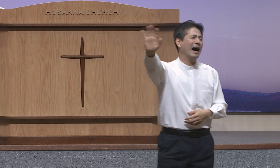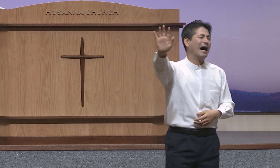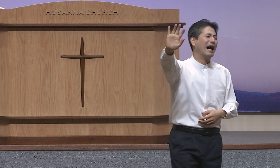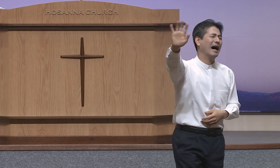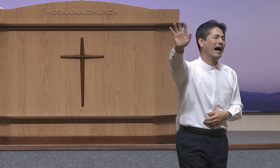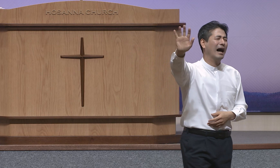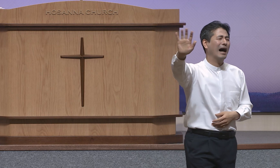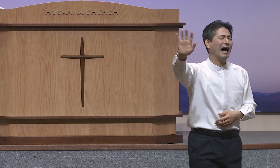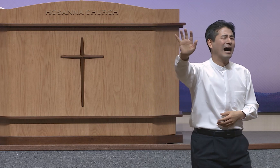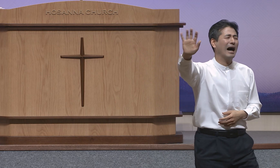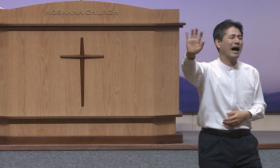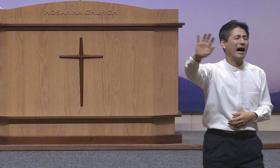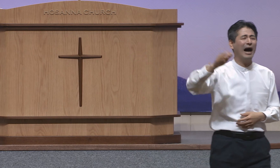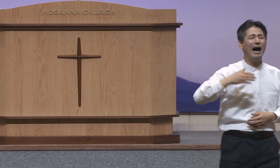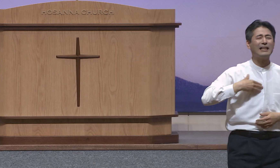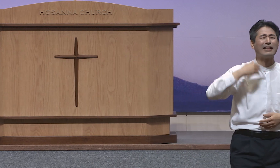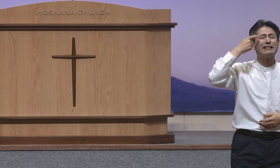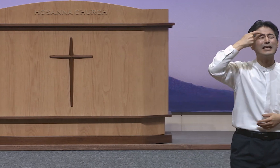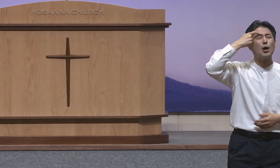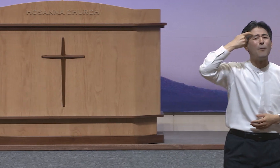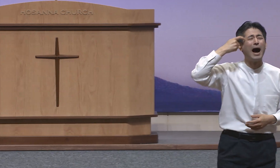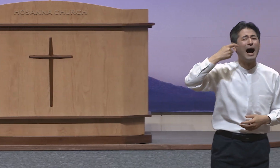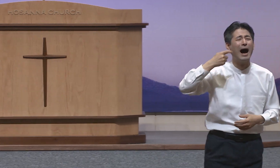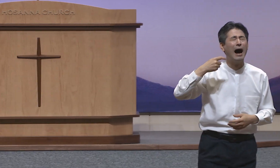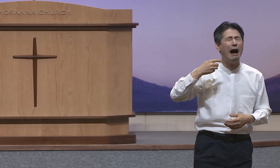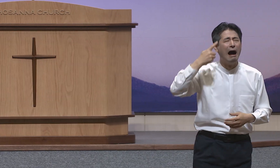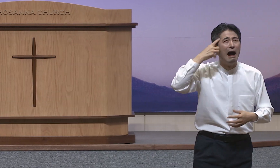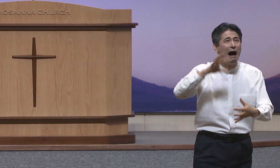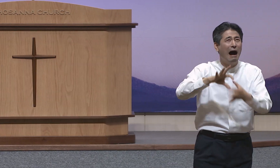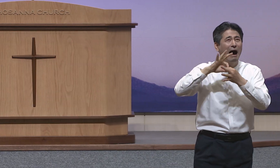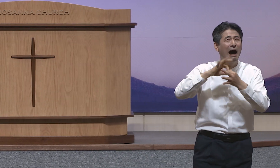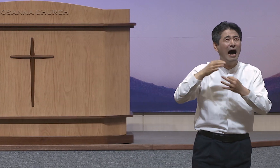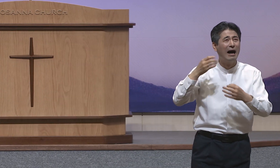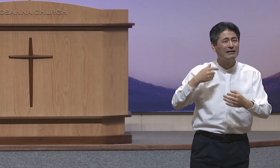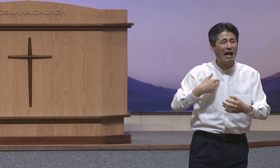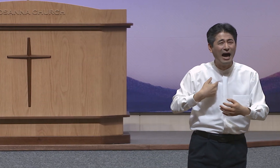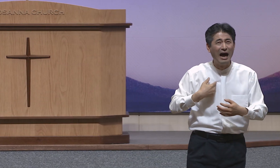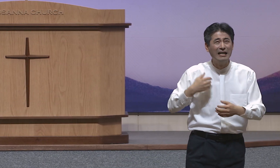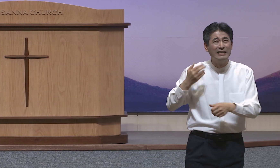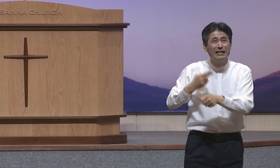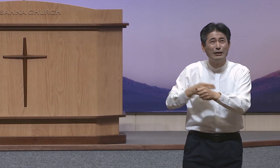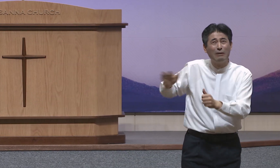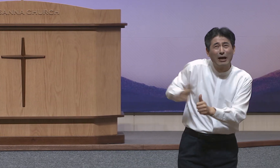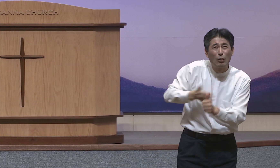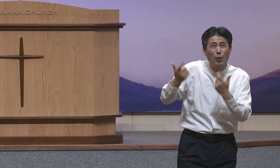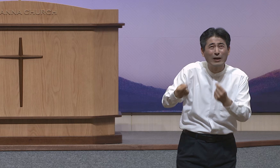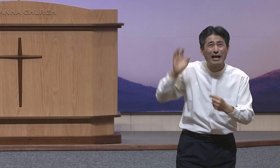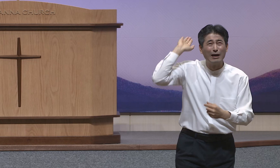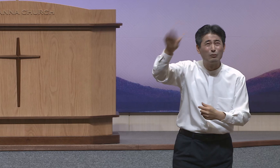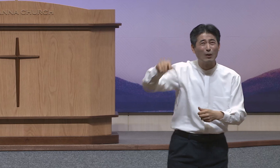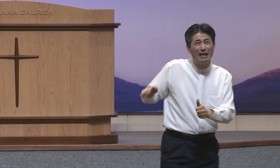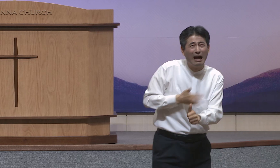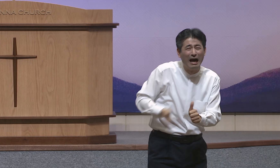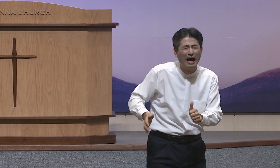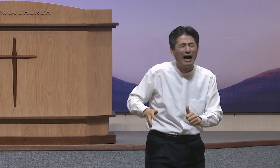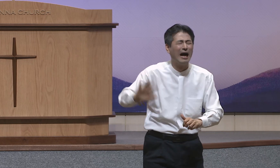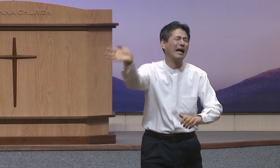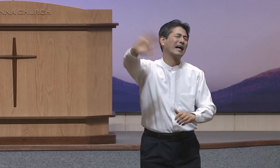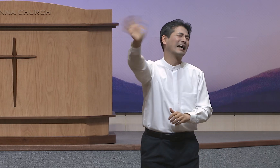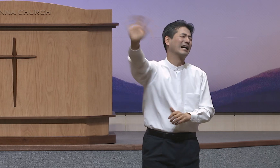그래서 어머니한테 아니요, 중학교는 절대 안 가겠습니다. 저는 초등학교 때 맞았던 것만 생각해도 또 중학교에서